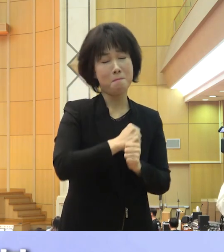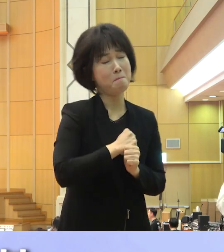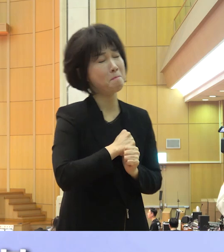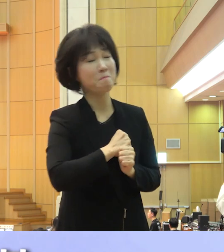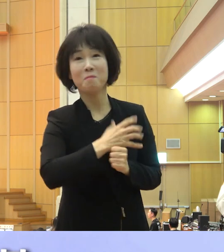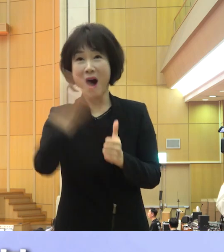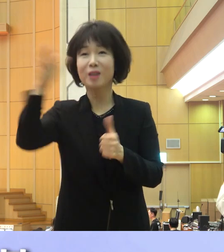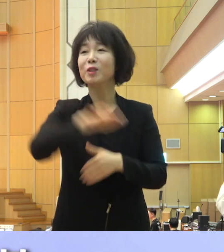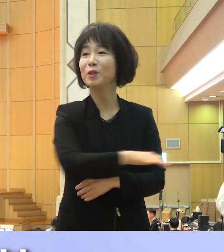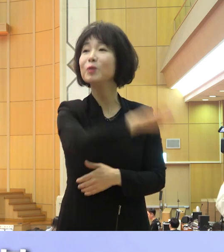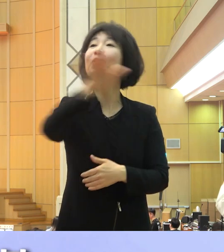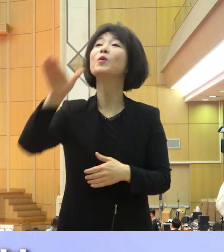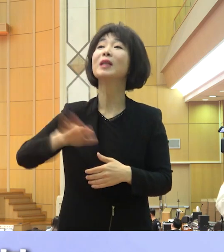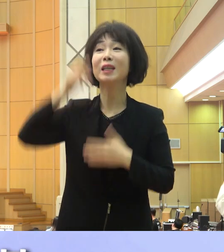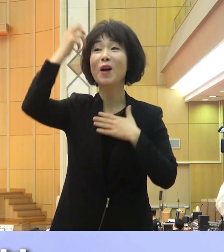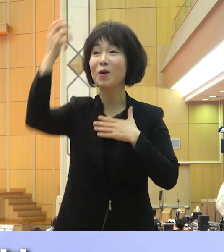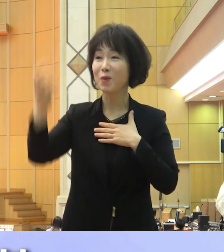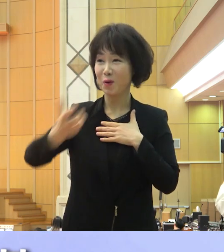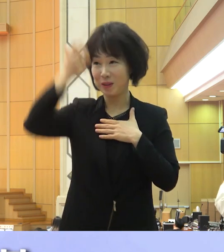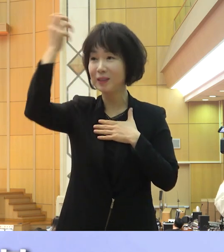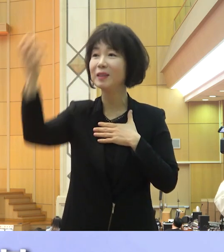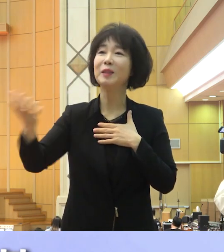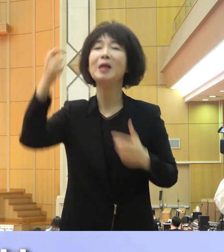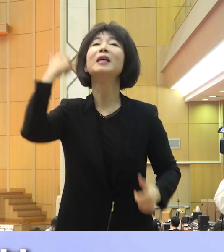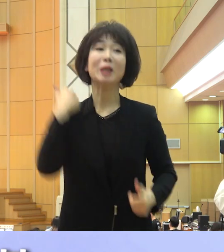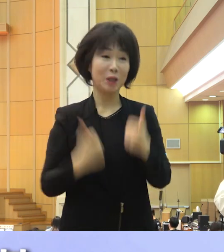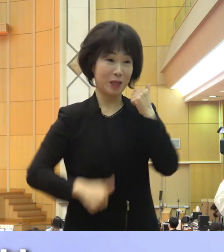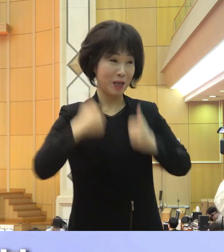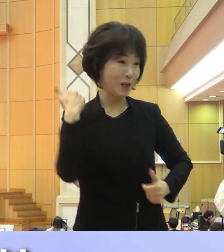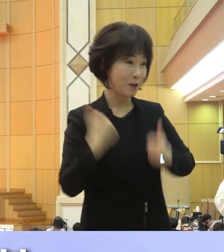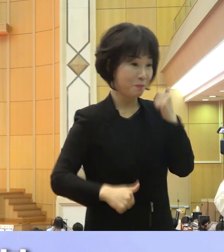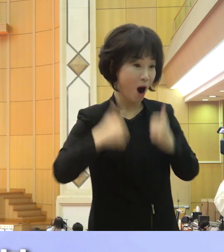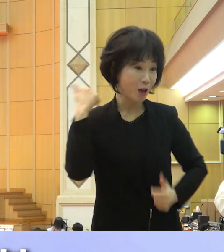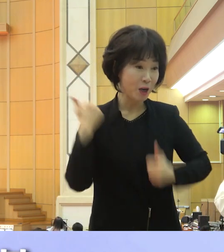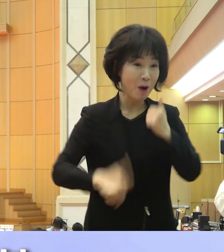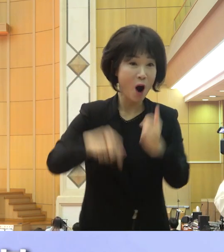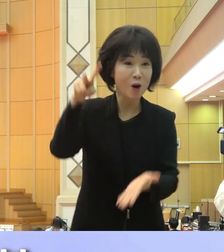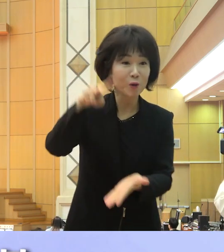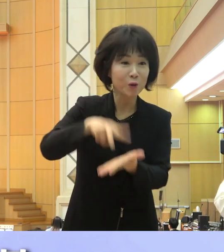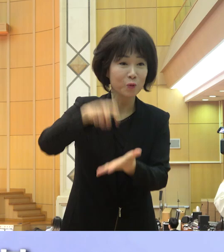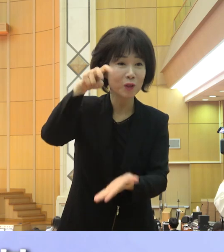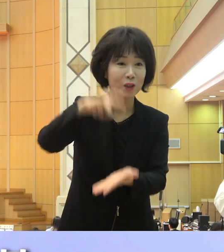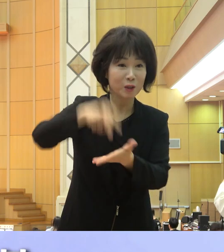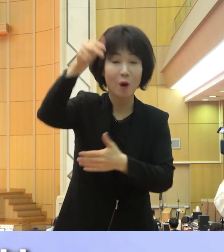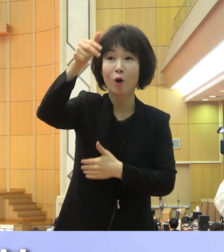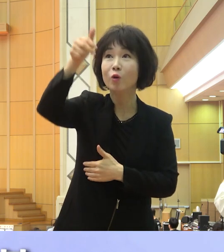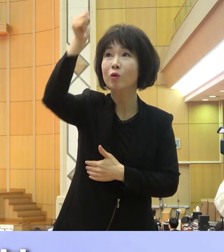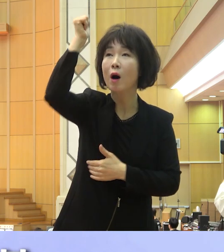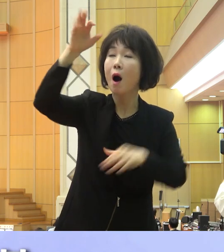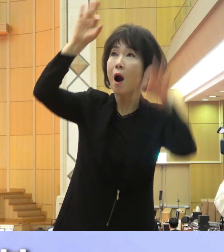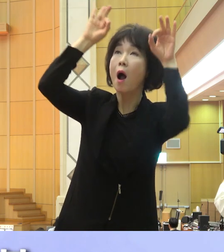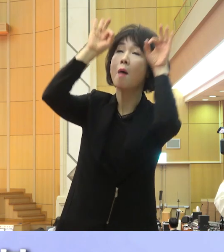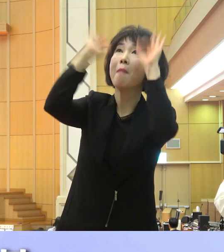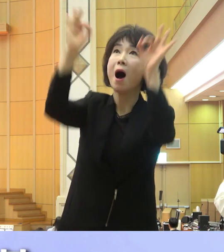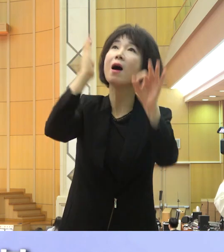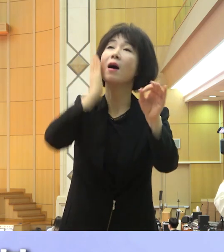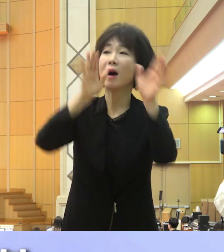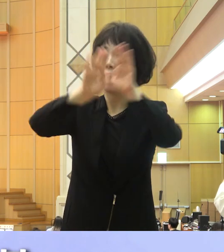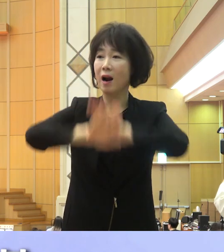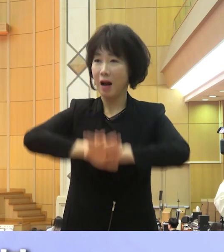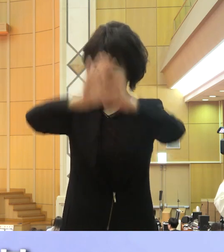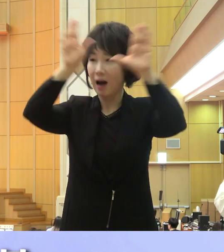죄악 벗은 우리 영혼은 기뻐 뛰며 주를